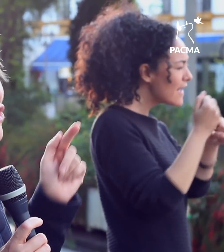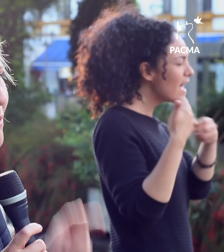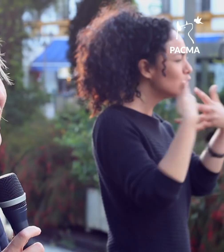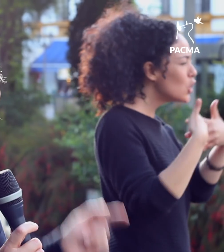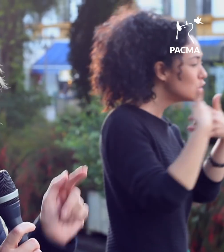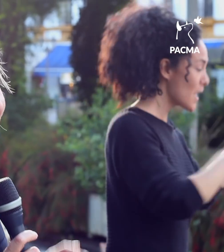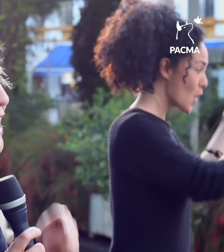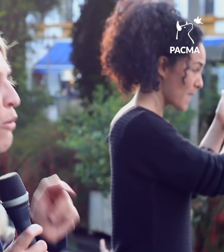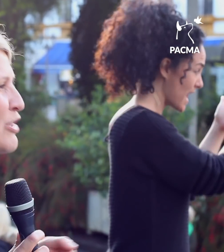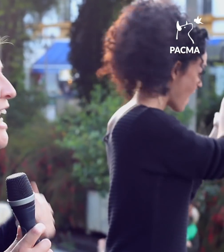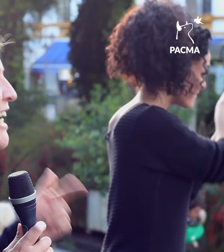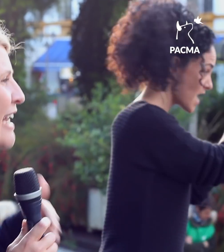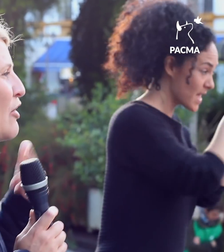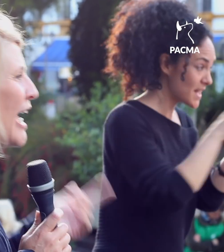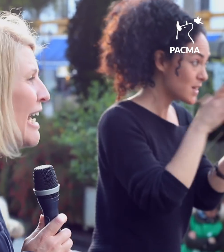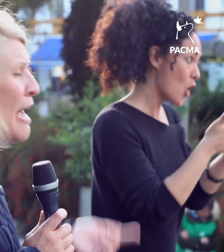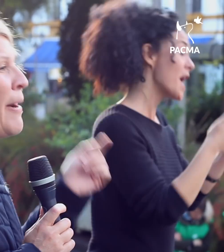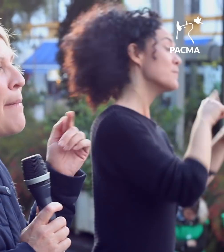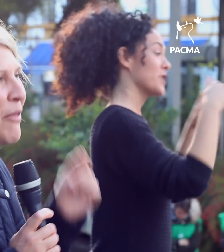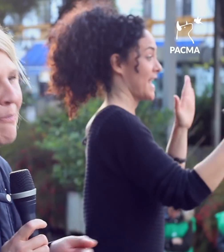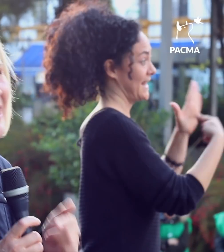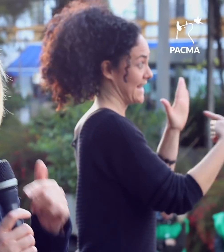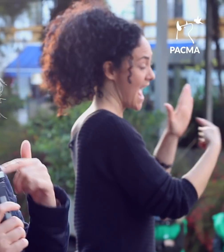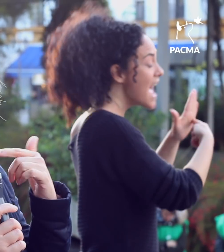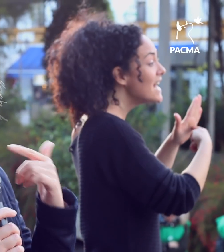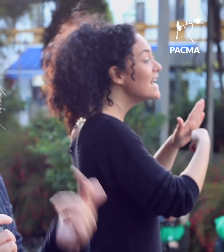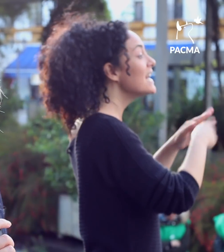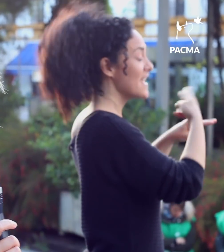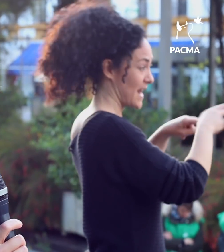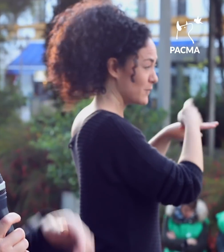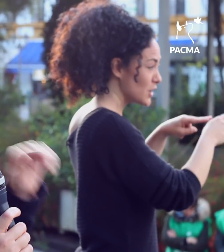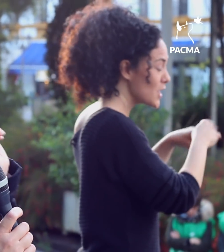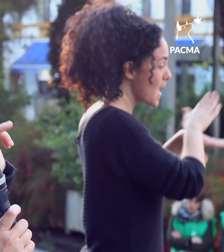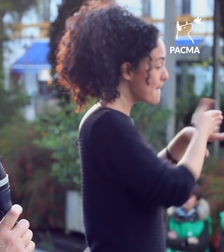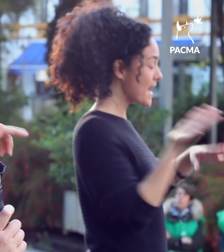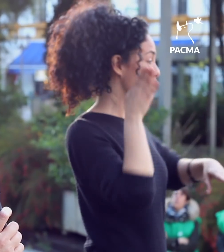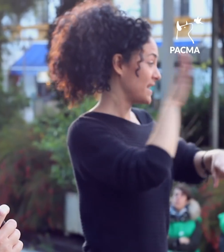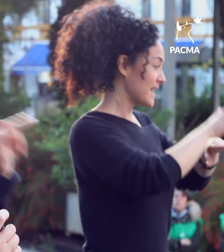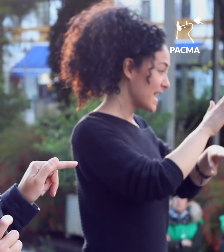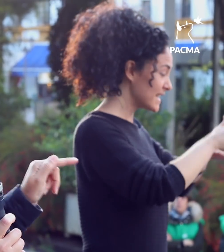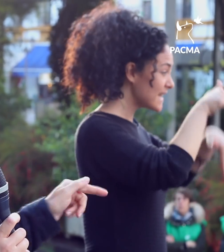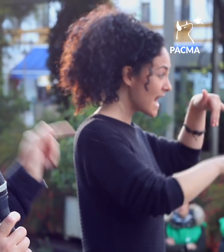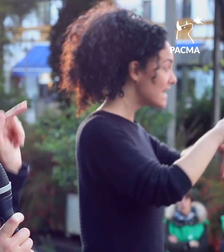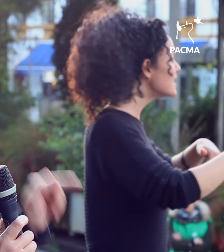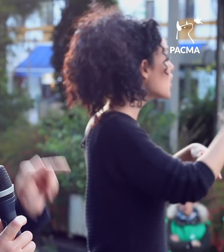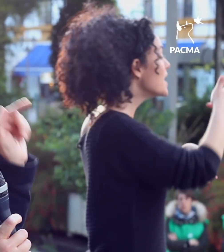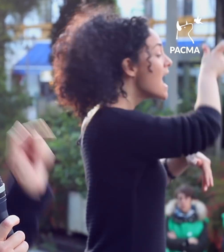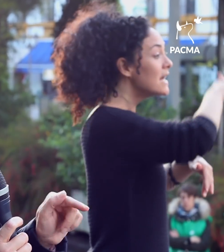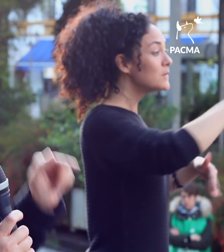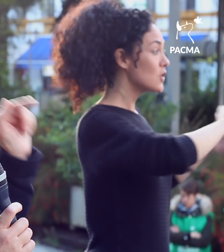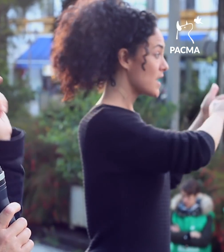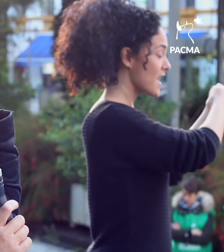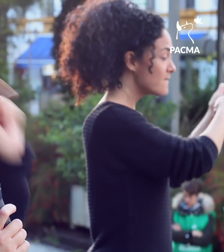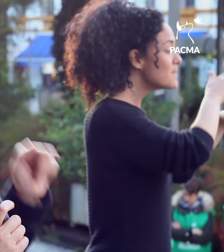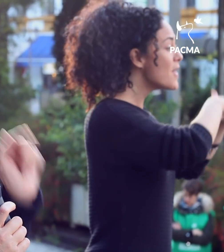firmas que nos obliga a recoger la injusta ley electoral para poder presentarnos a las elecciones, a quienes habéis firmado para que Pacma